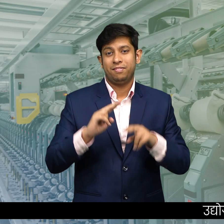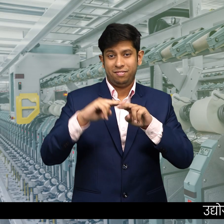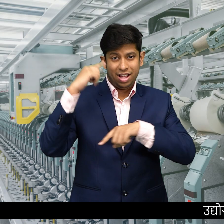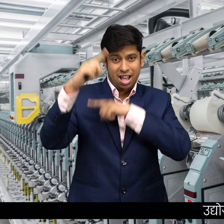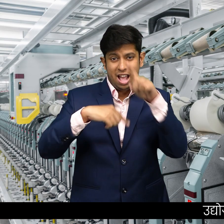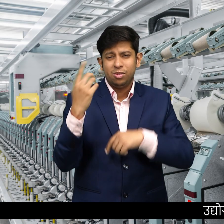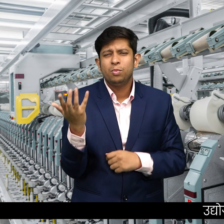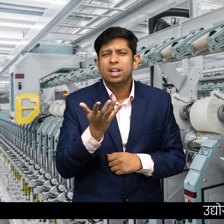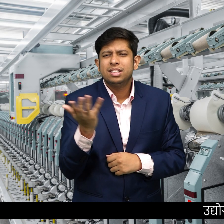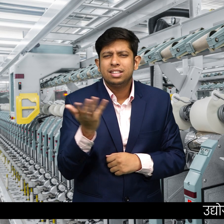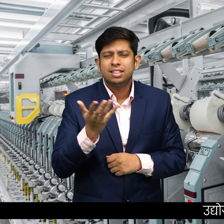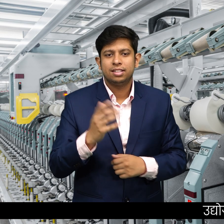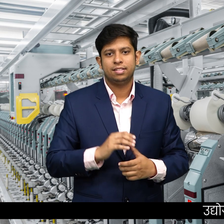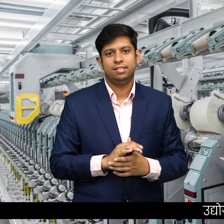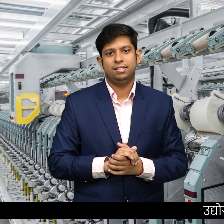उद्योग क्या है?